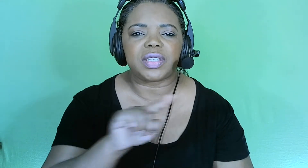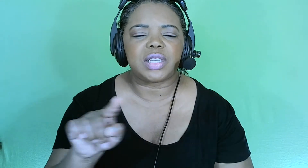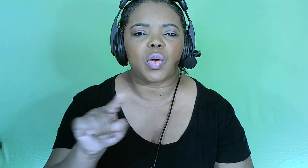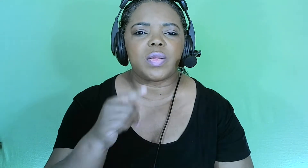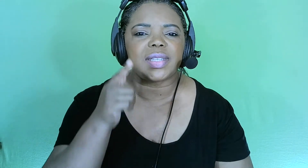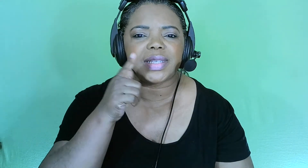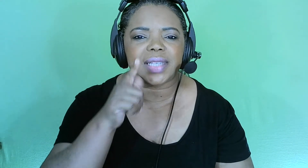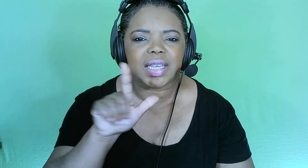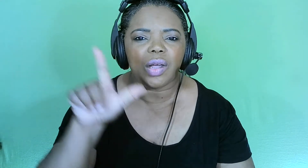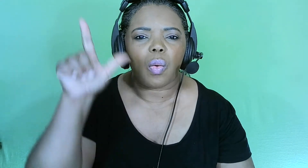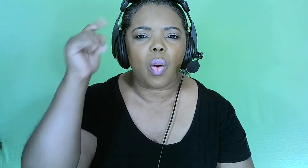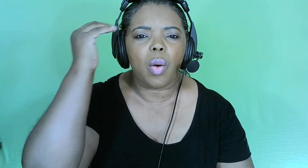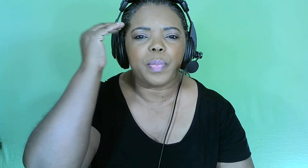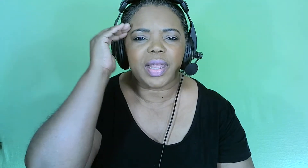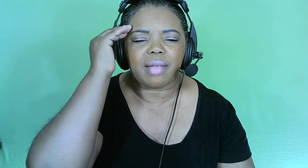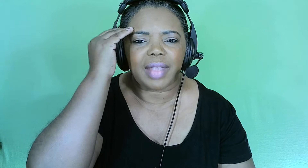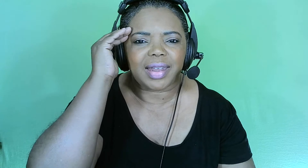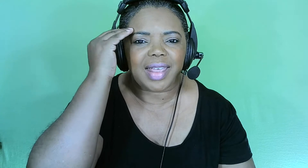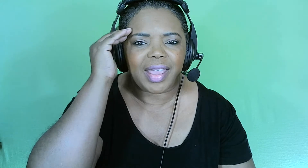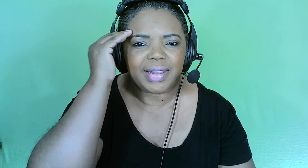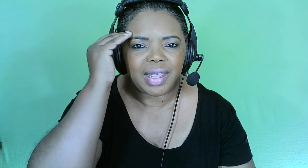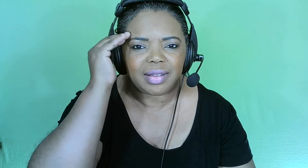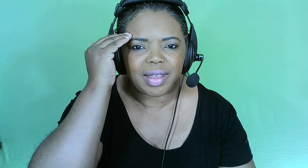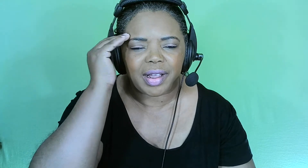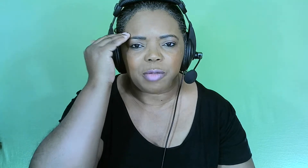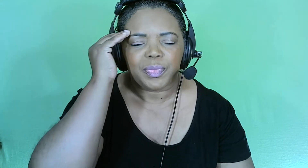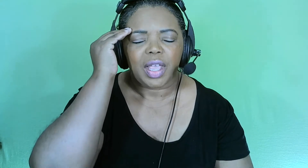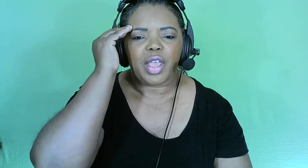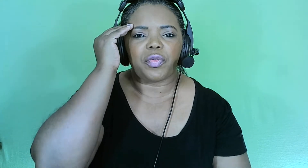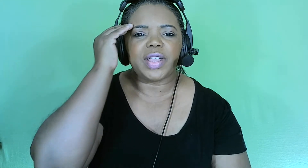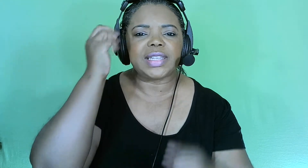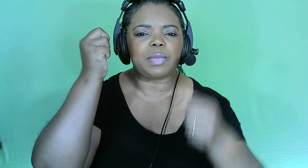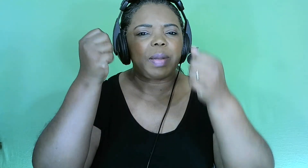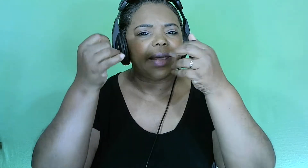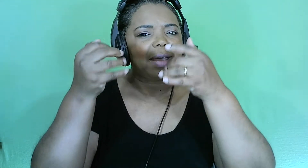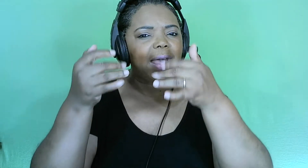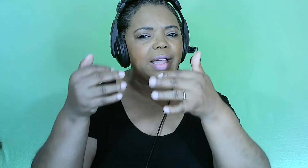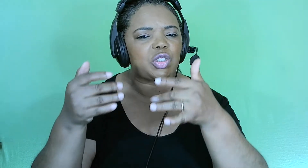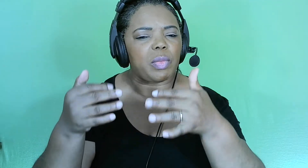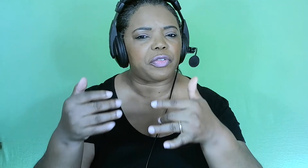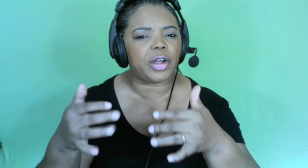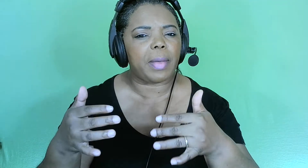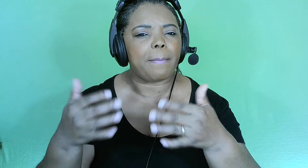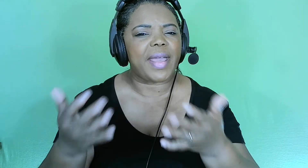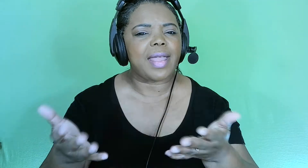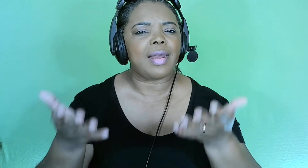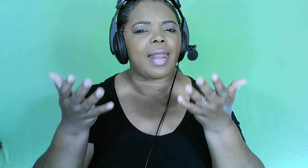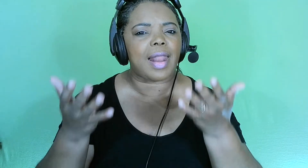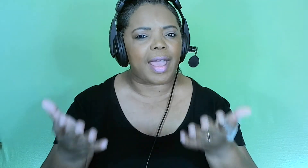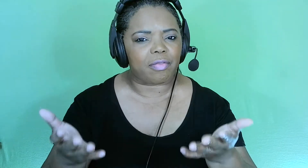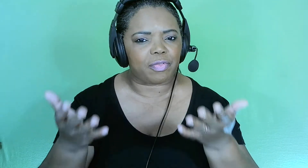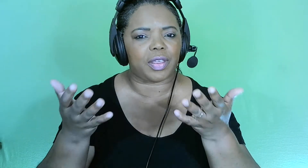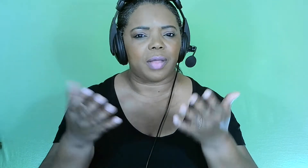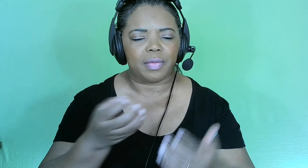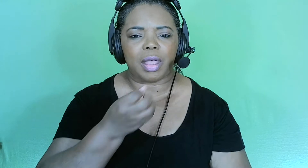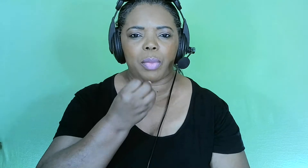vocês consigam compreender e entender, eu vou explicar de uma forma bem leve, tá